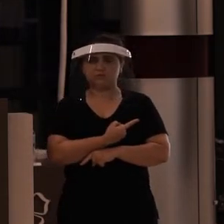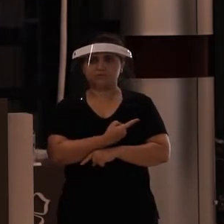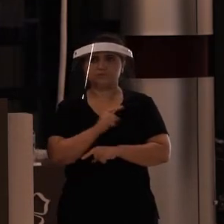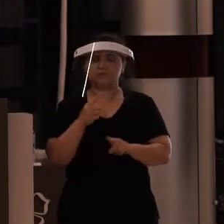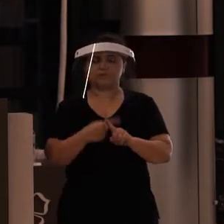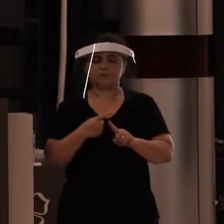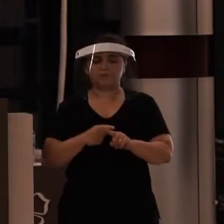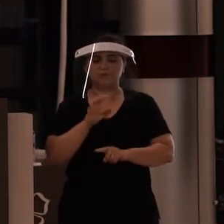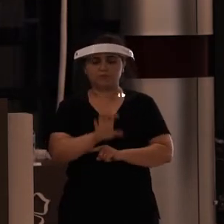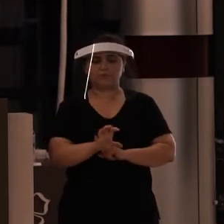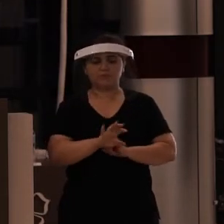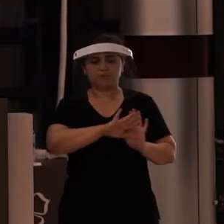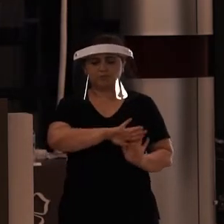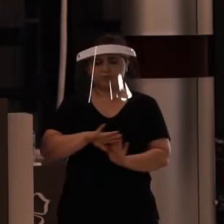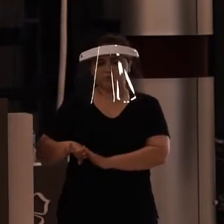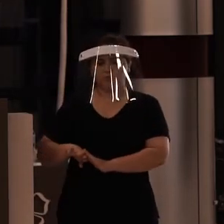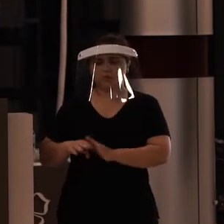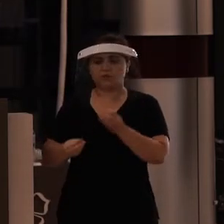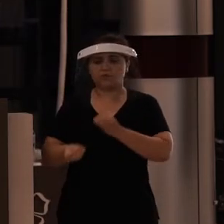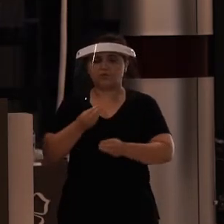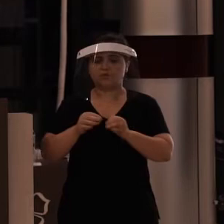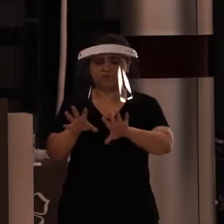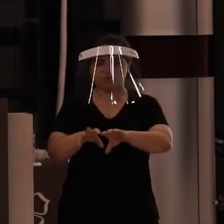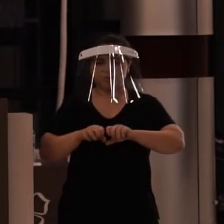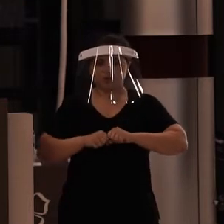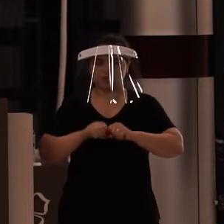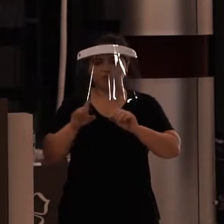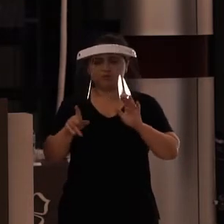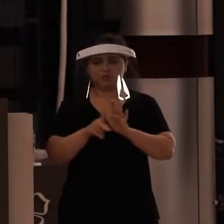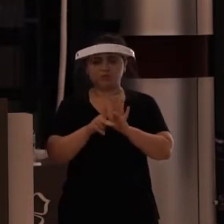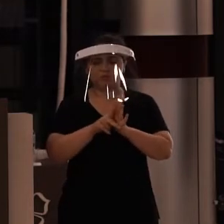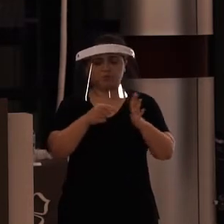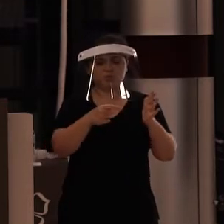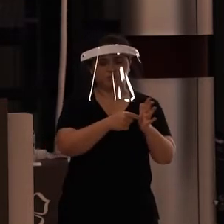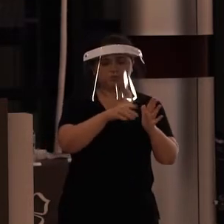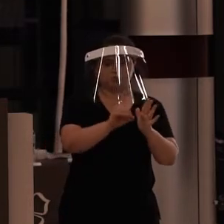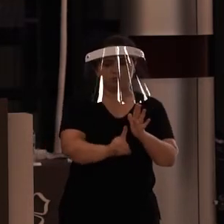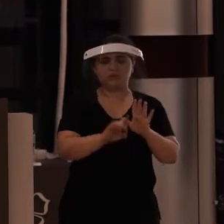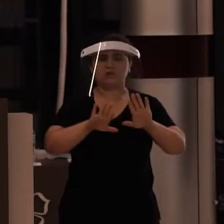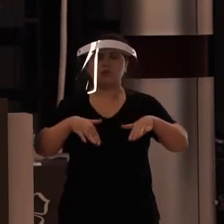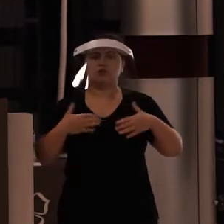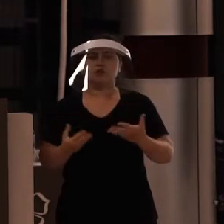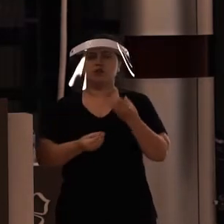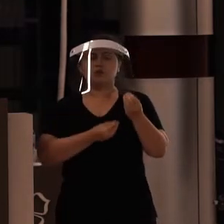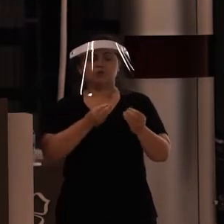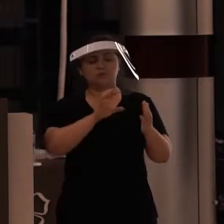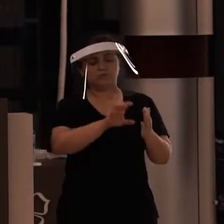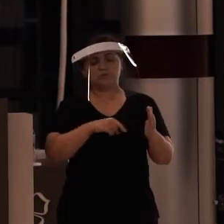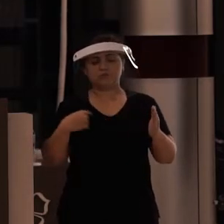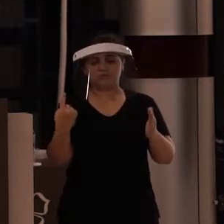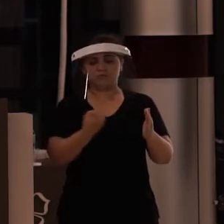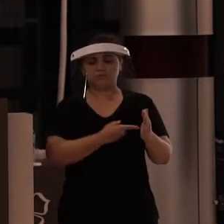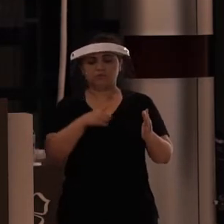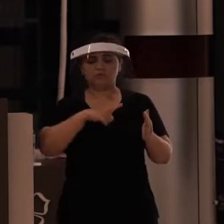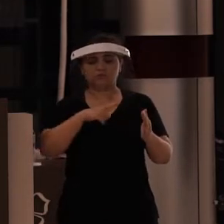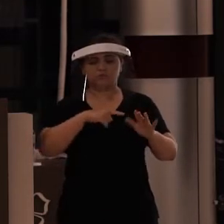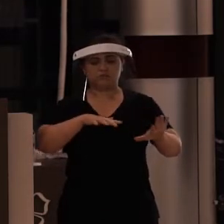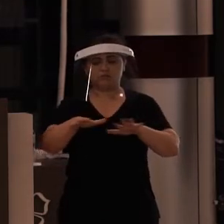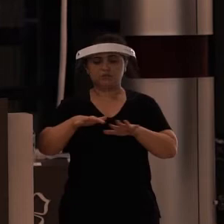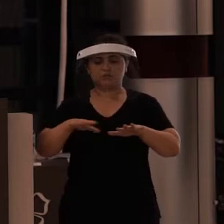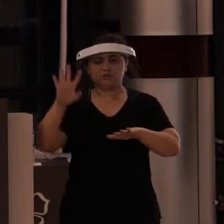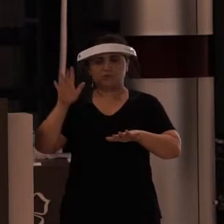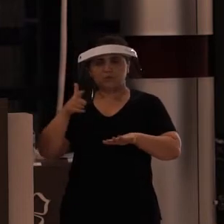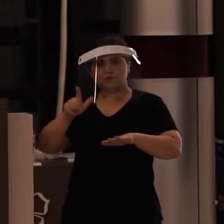com exceção dos trafos, em que foi coletada a temperatura somente do corpo dele. Então, com isso, você tem as ações